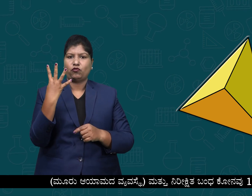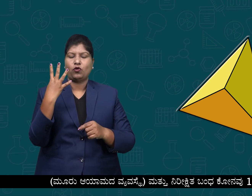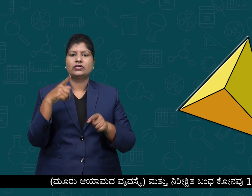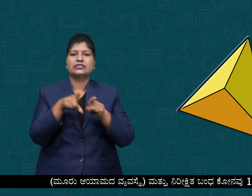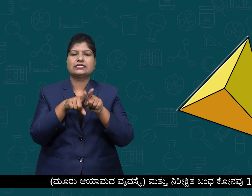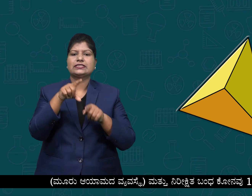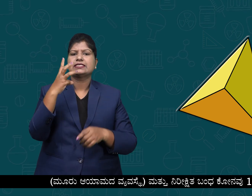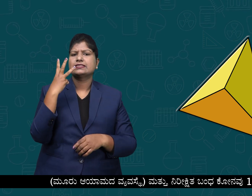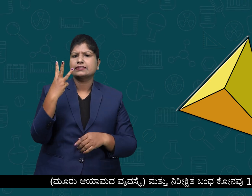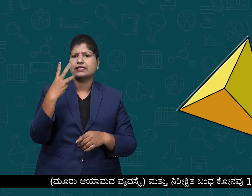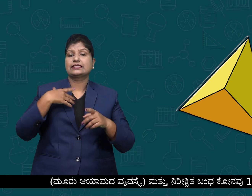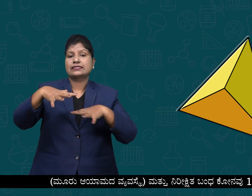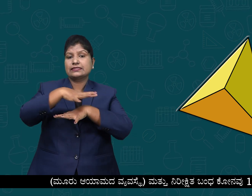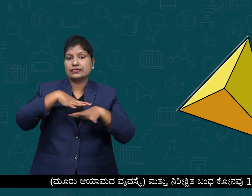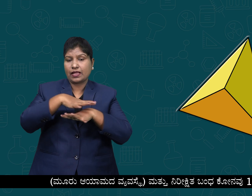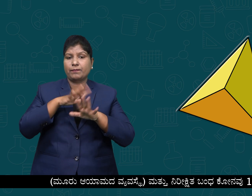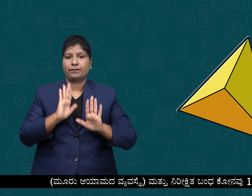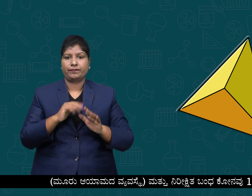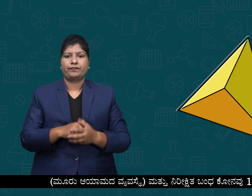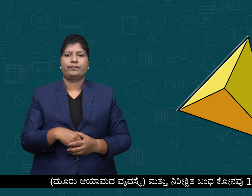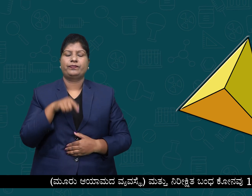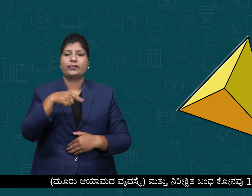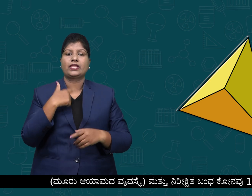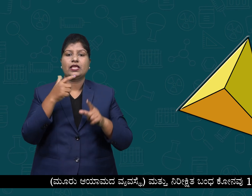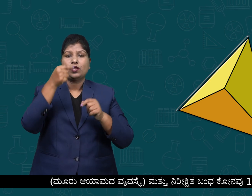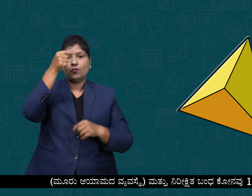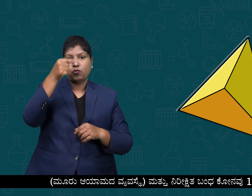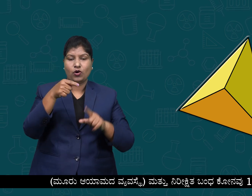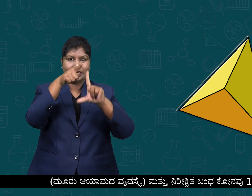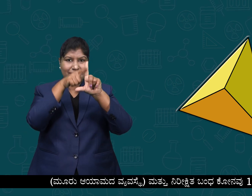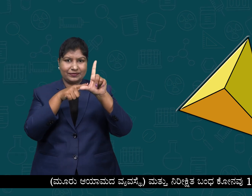3 ಆಯಾಮದ ವ್ಯವಸ್ಥೆ ಮತ್ತು ನಿರೀಕ್ಷಿತ ಬಂಧ ಕೋನವು